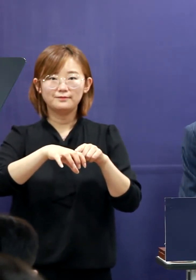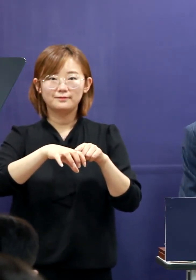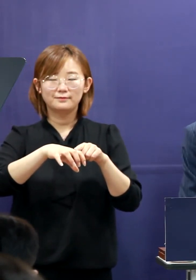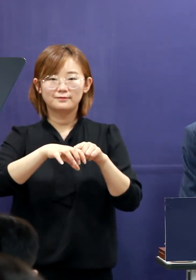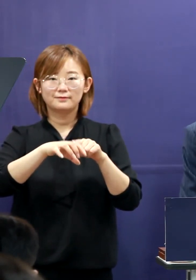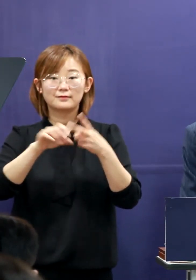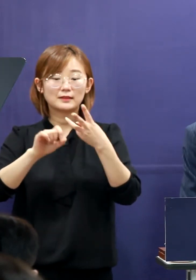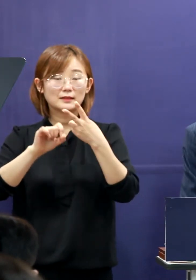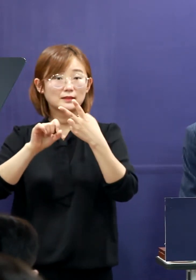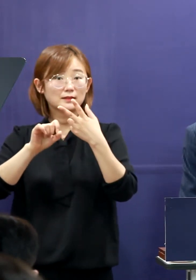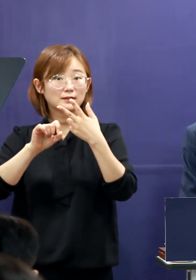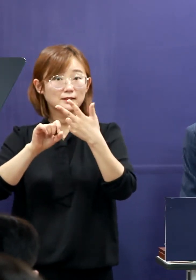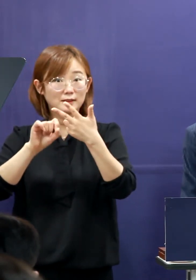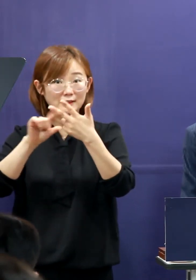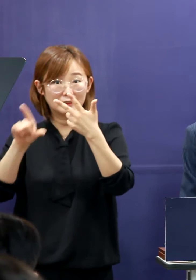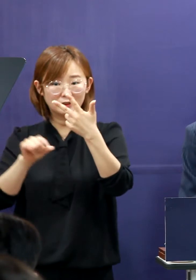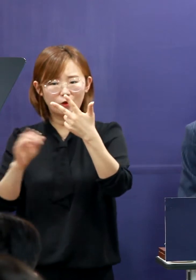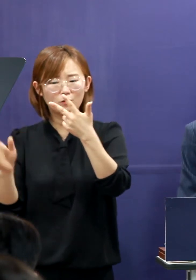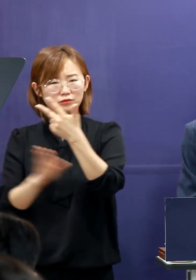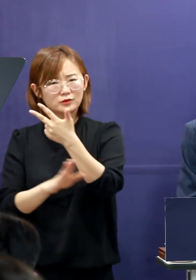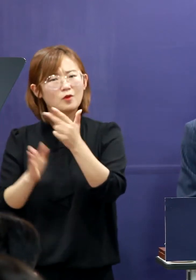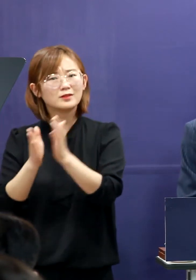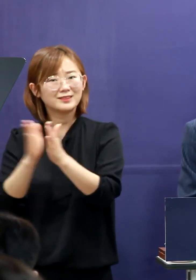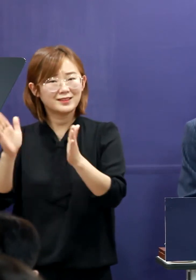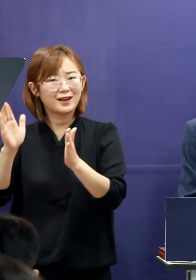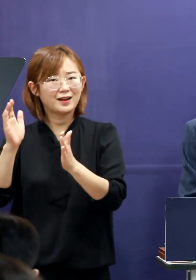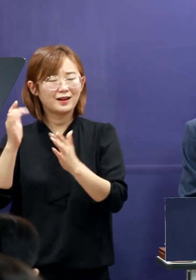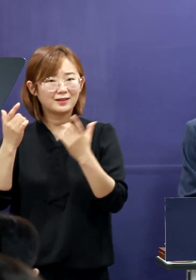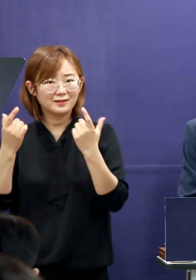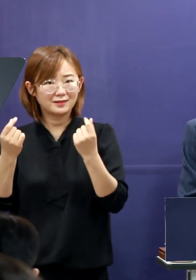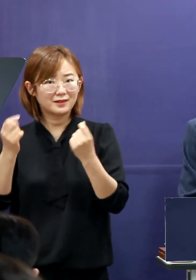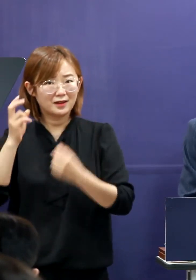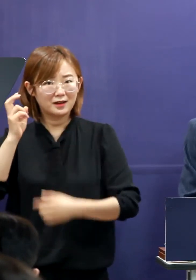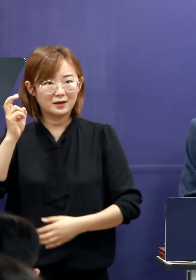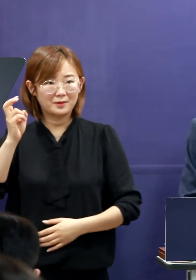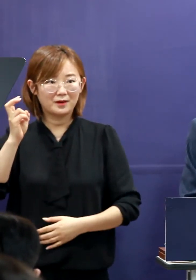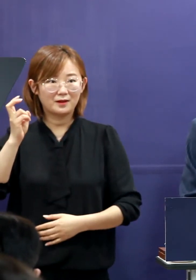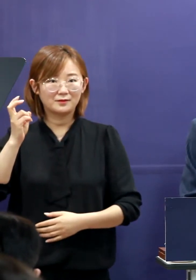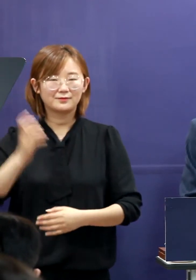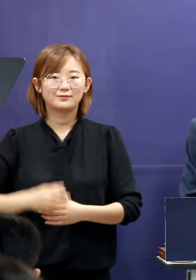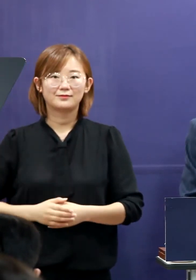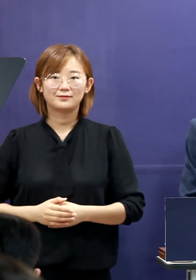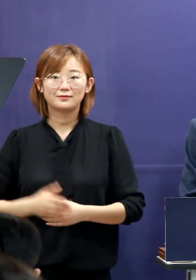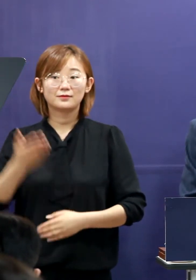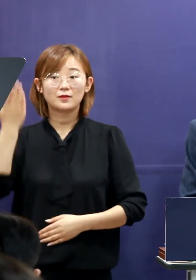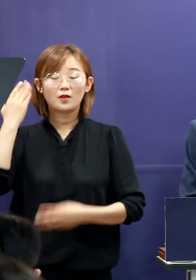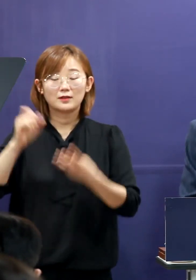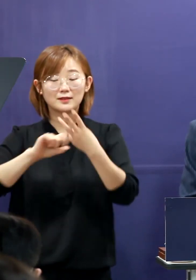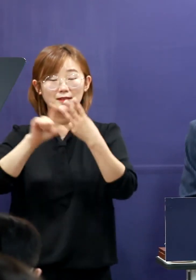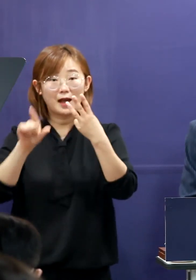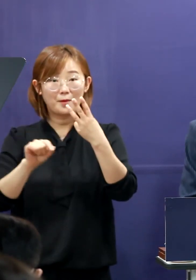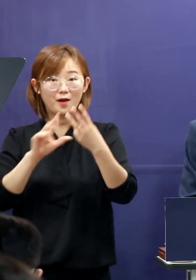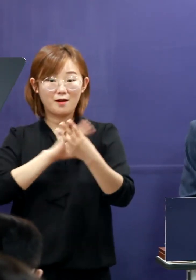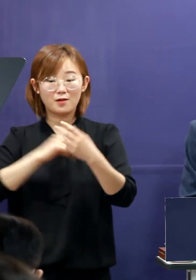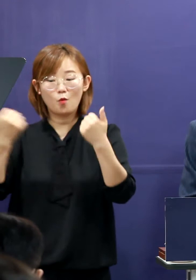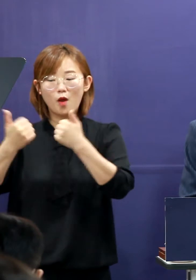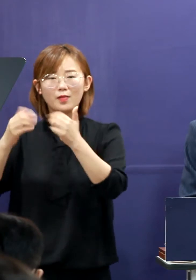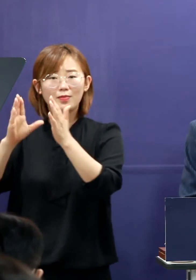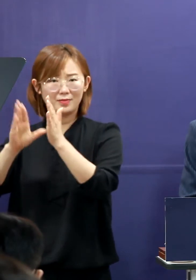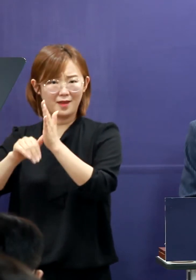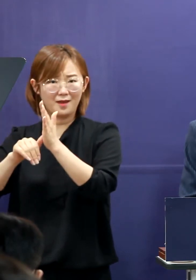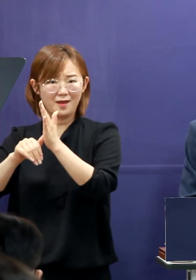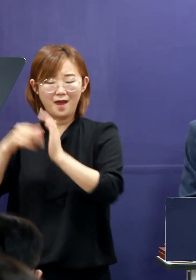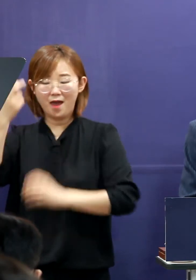7월부터 이제 본격 가동이 될 것 같은데, 이게 지금 지난 의회 때도 의회 행정감사에서 지적이 된